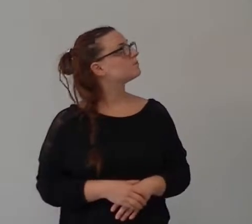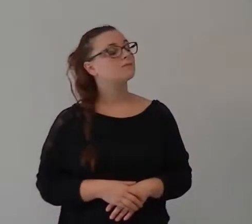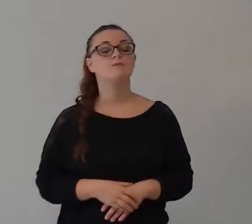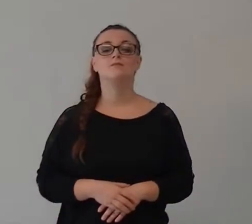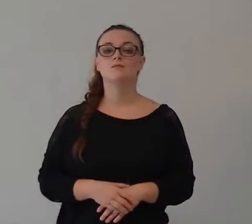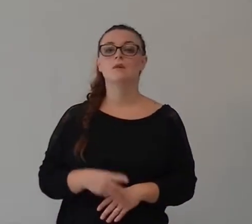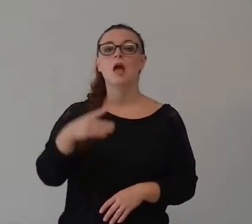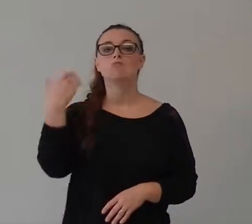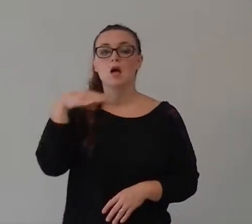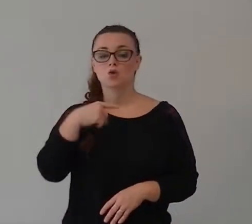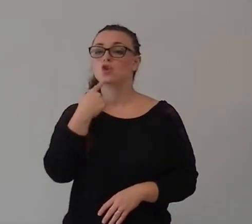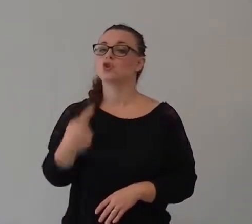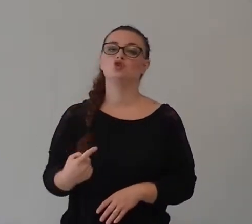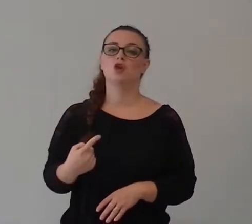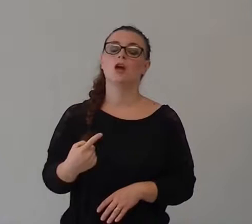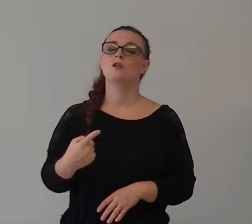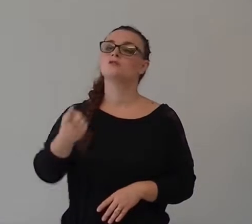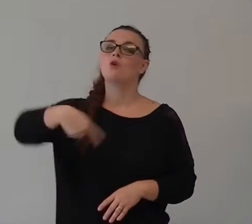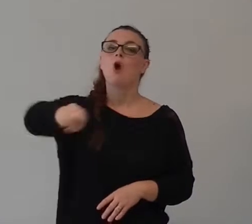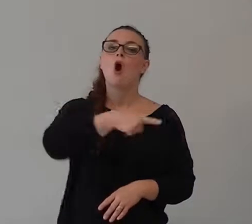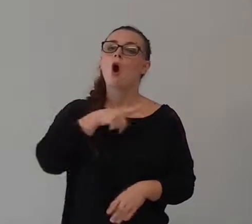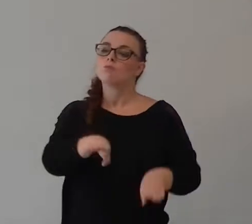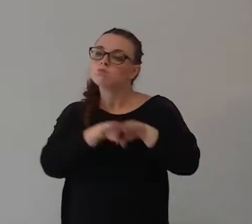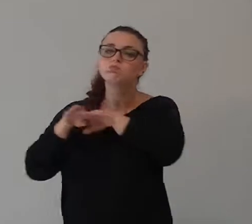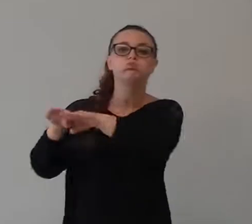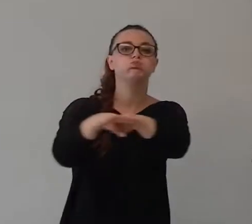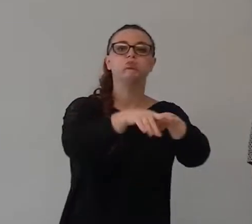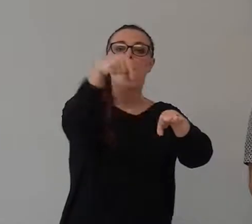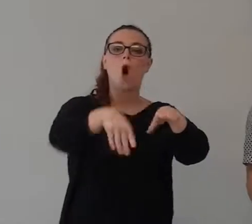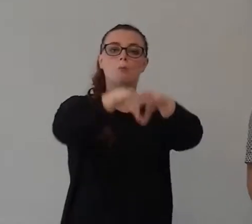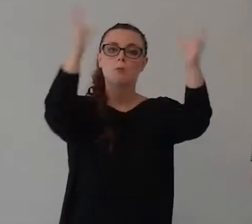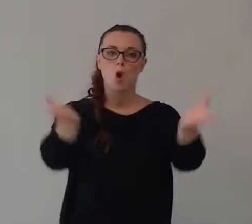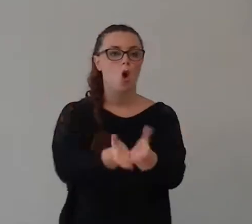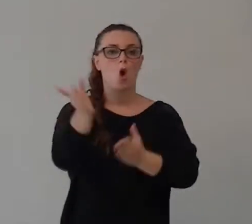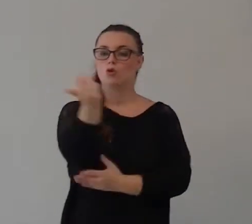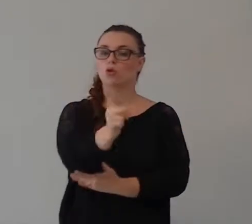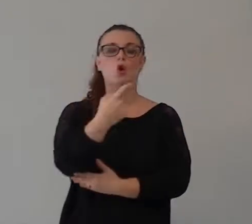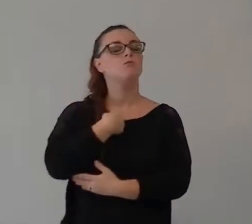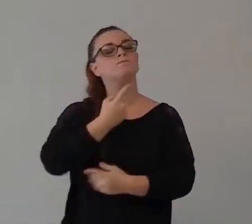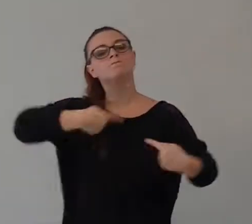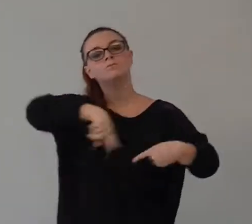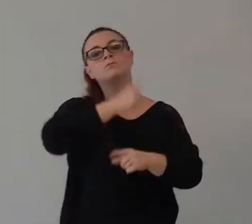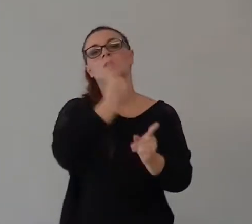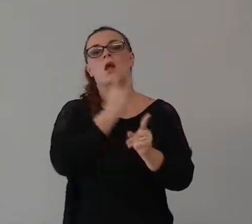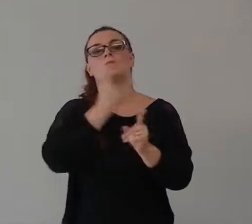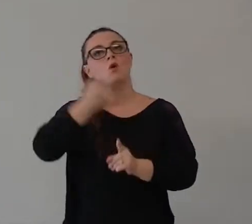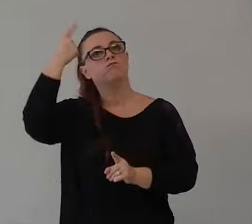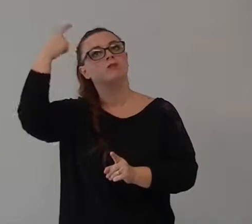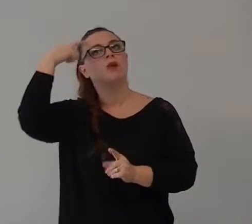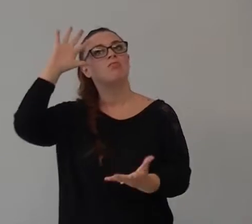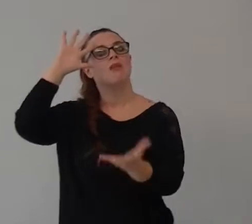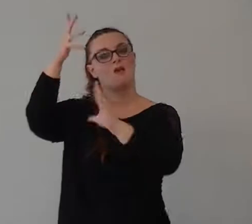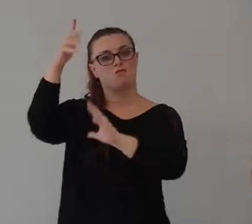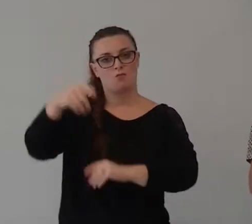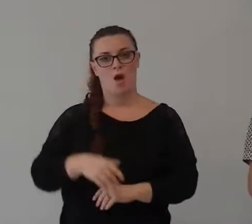essere trasformati. Dobbiamo essere trasformati nella nostra mente. Se Boaz si